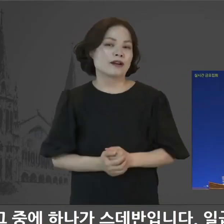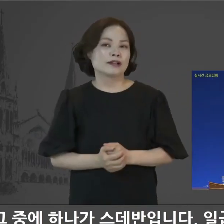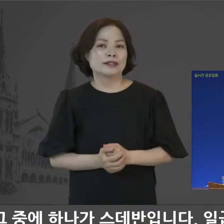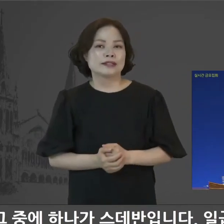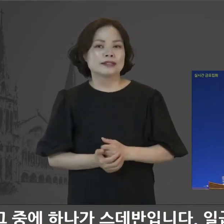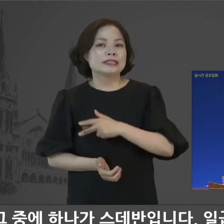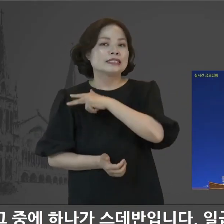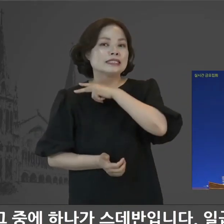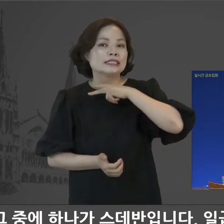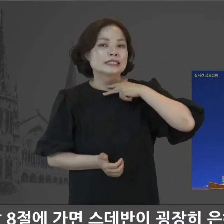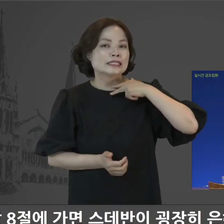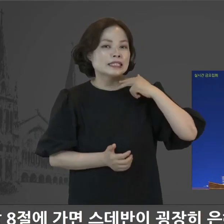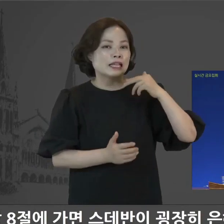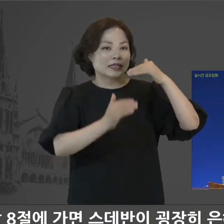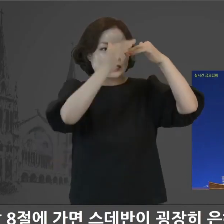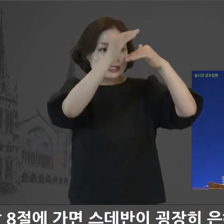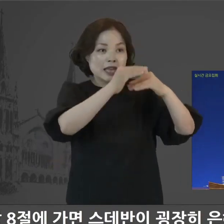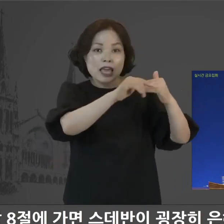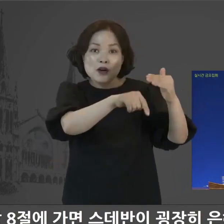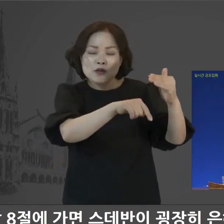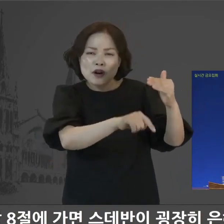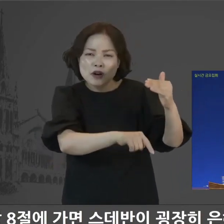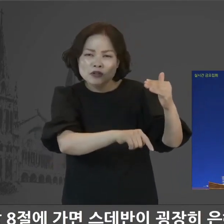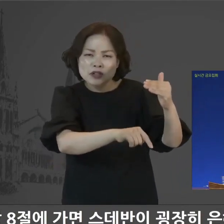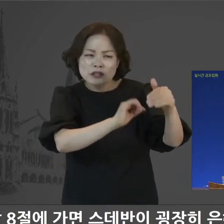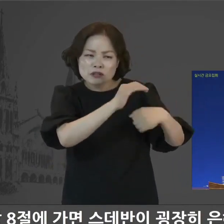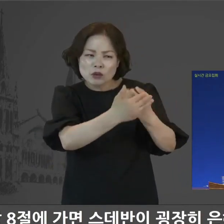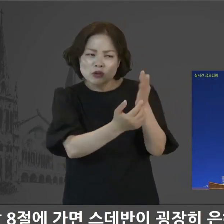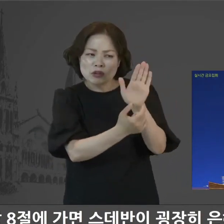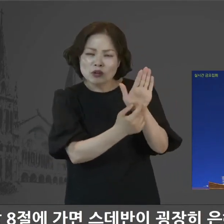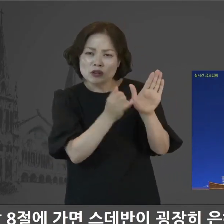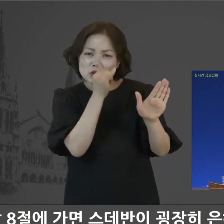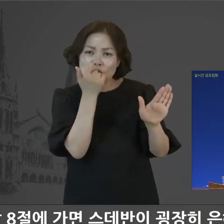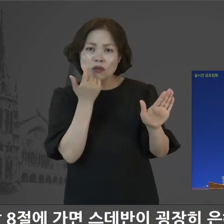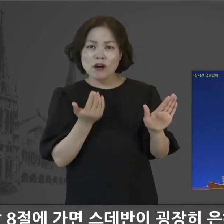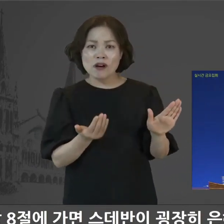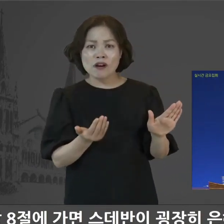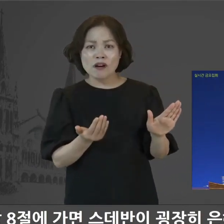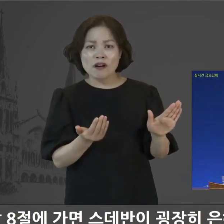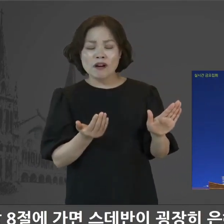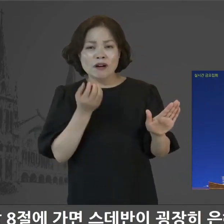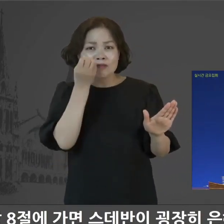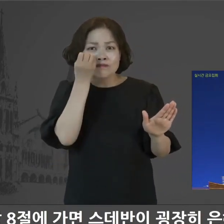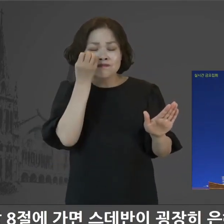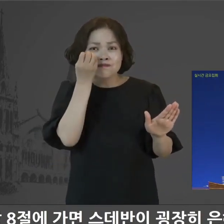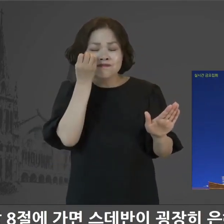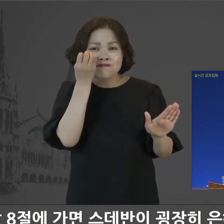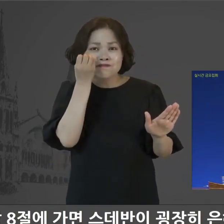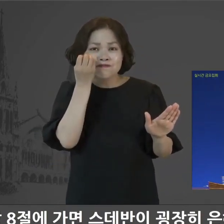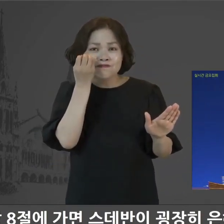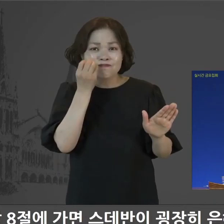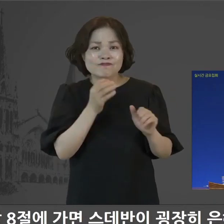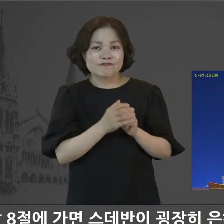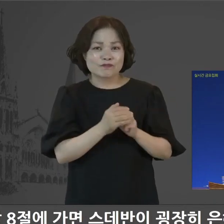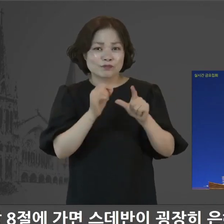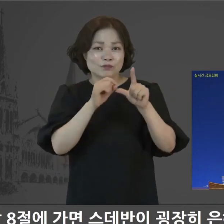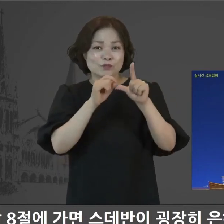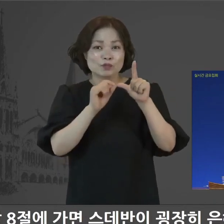여러분 스데반의 얘기 가운데 이런 얘기도 성경에 있었나? 뭐 이게 참 생소한 부분이